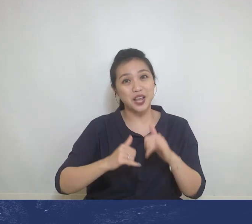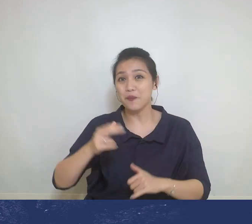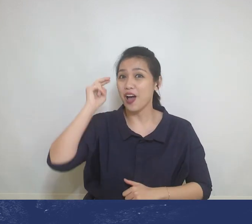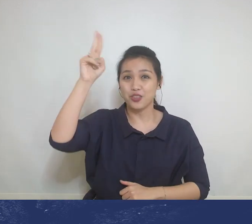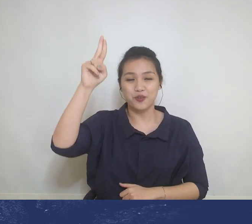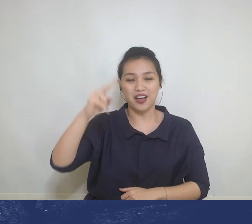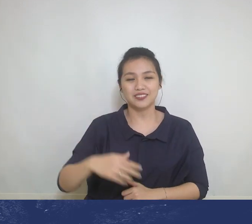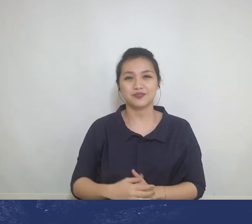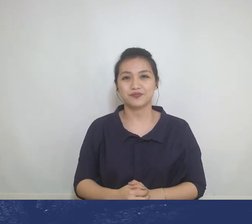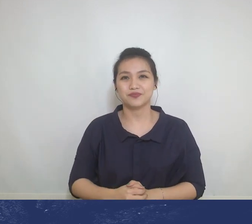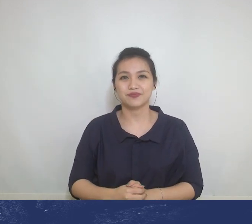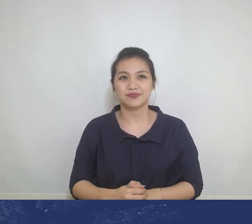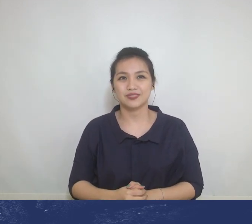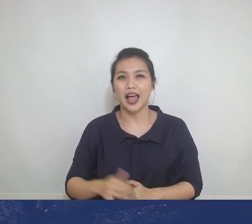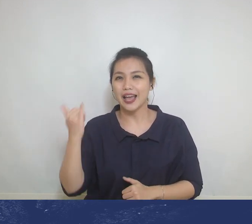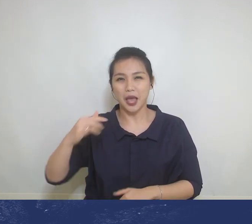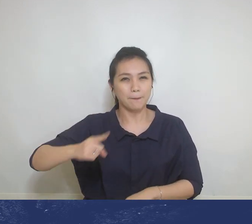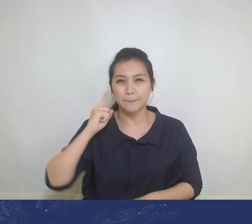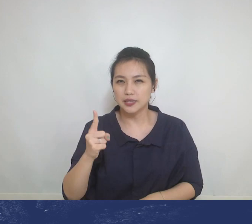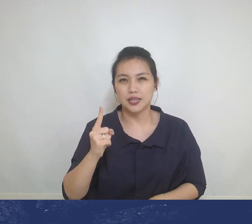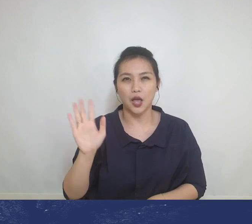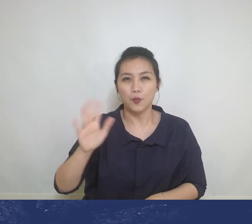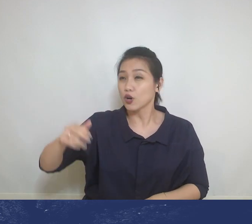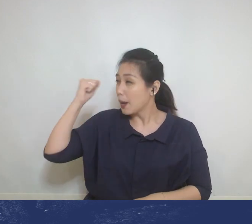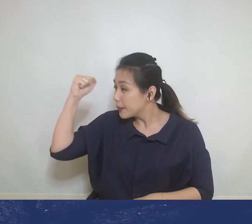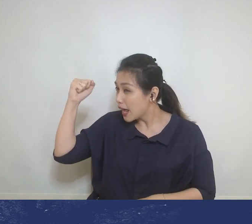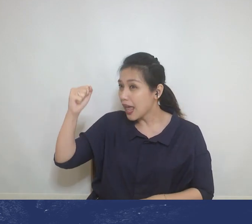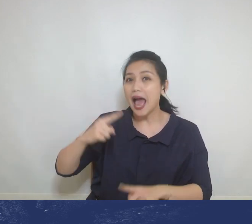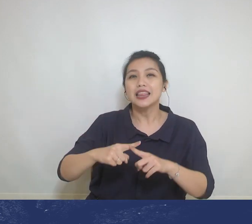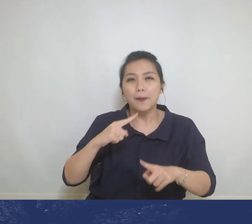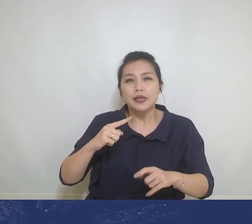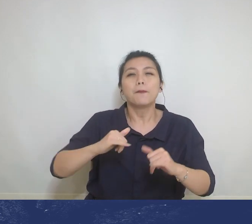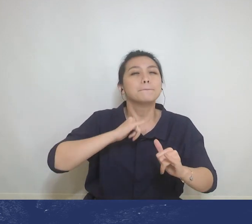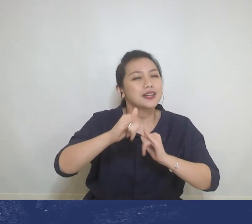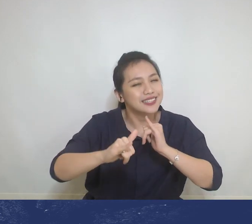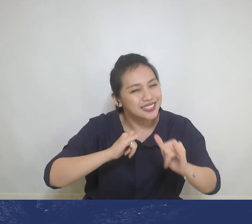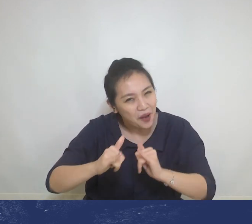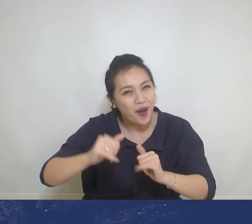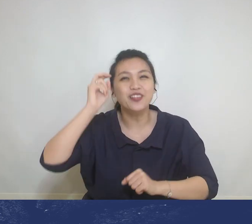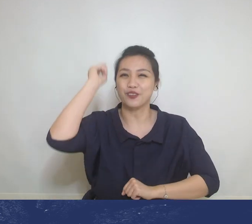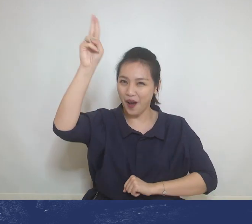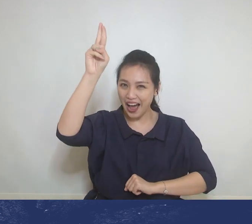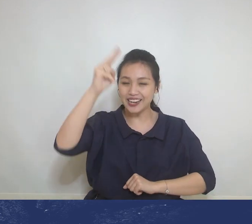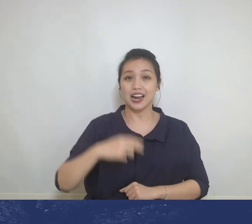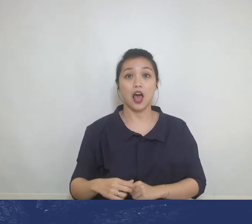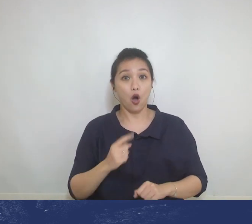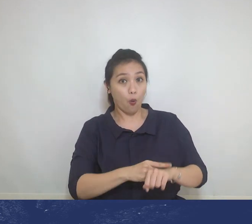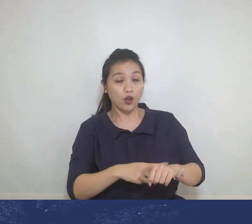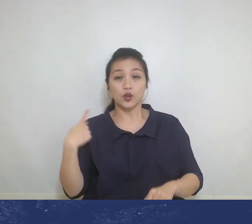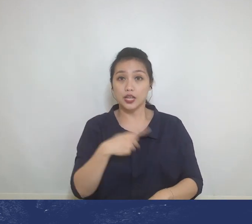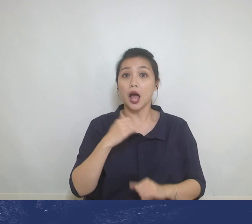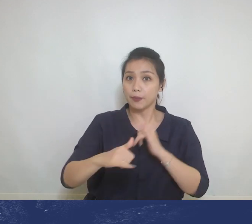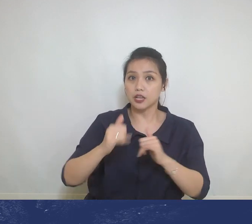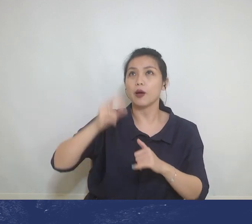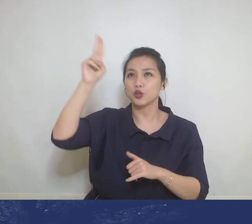Amen. Kata-kata kemenangan bersama Tuhan, yang penting bukan kemenangannya, tapi bersama Tuhannya. Amen. Ketika kita